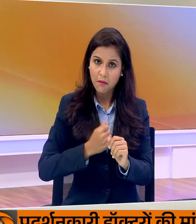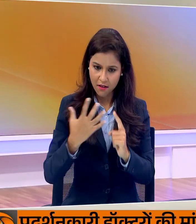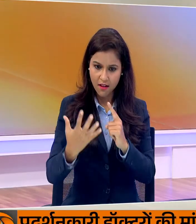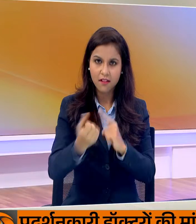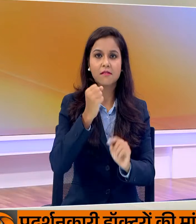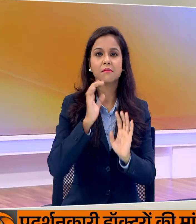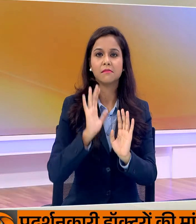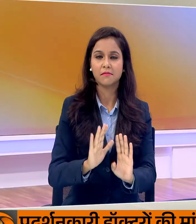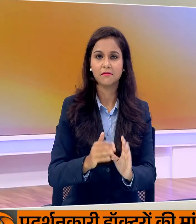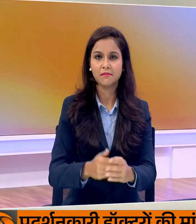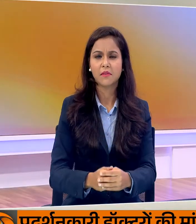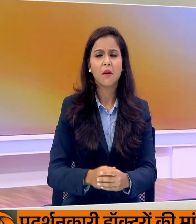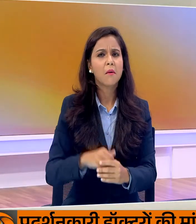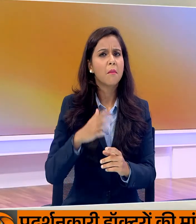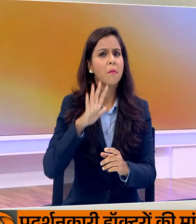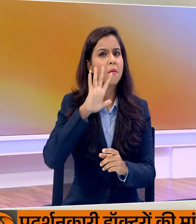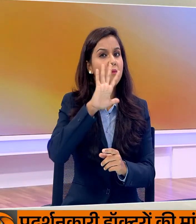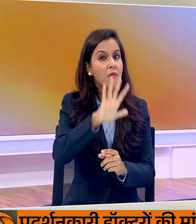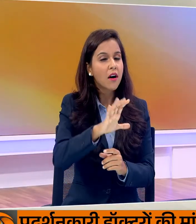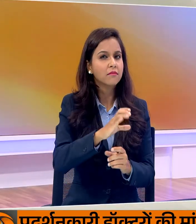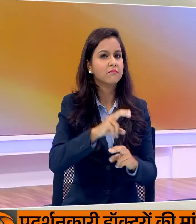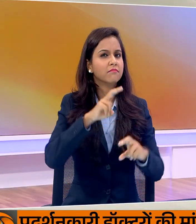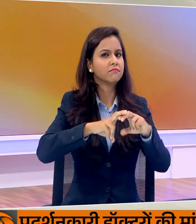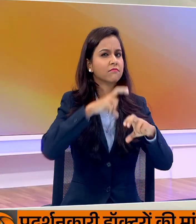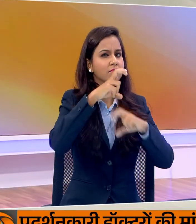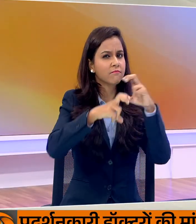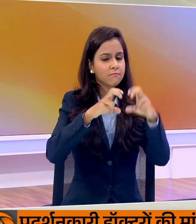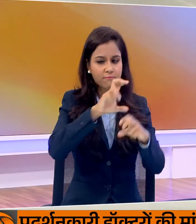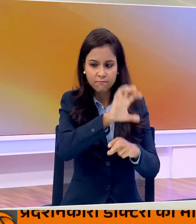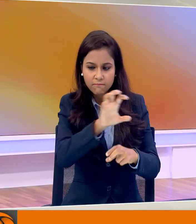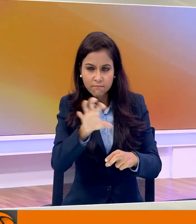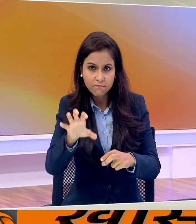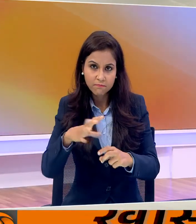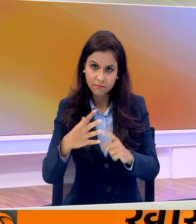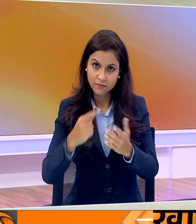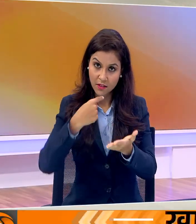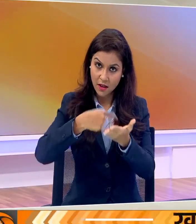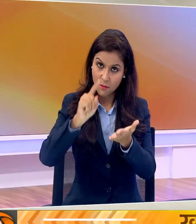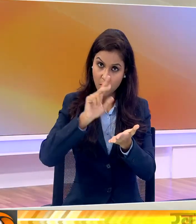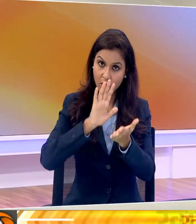है। 5 इंडस्ट्रीज, 5 यूनिट्स अप्रूव हो गए हैं।